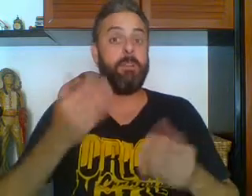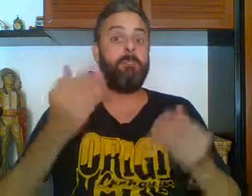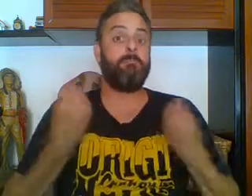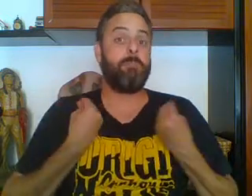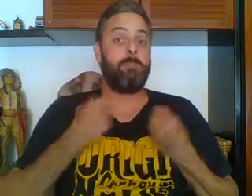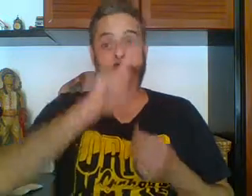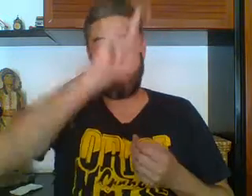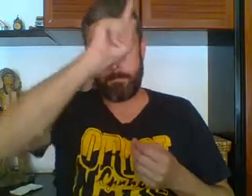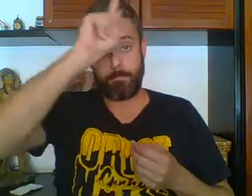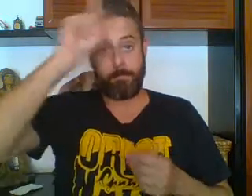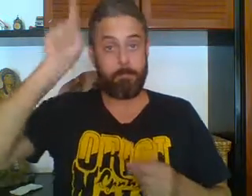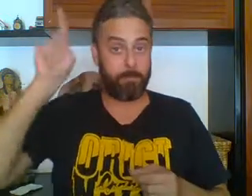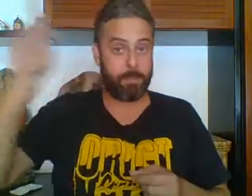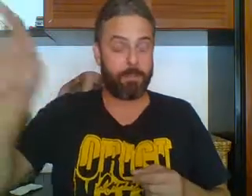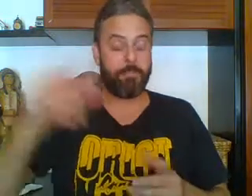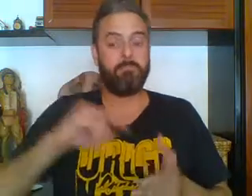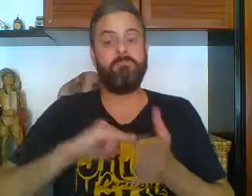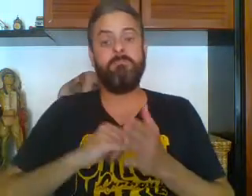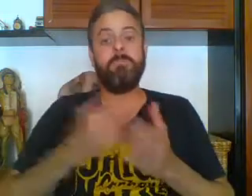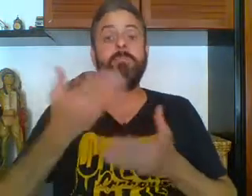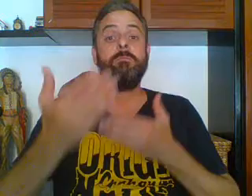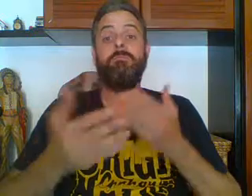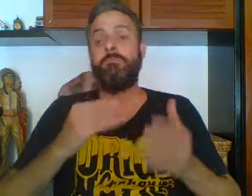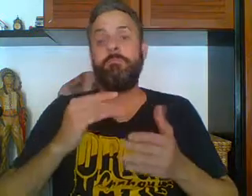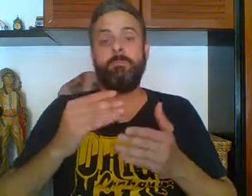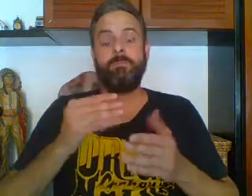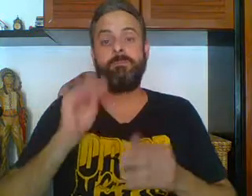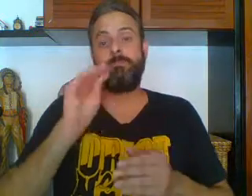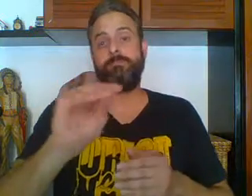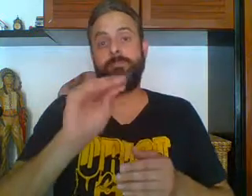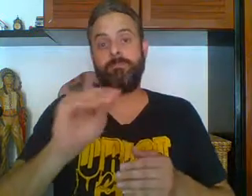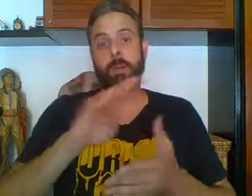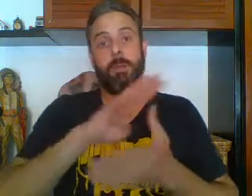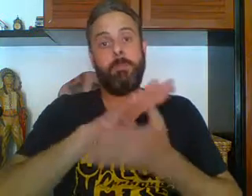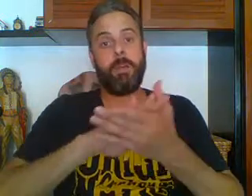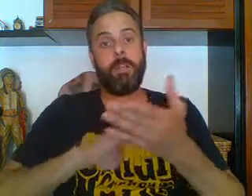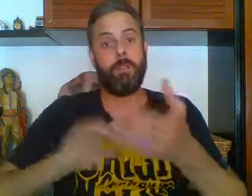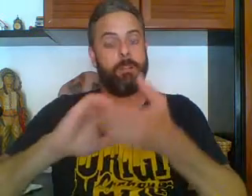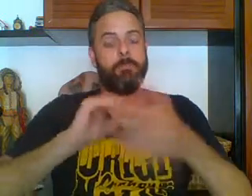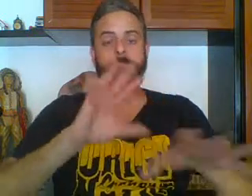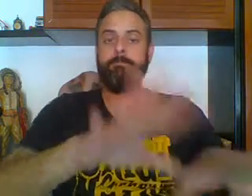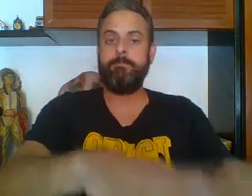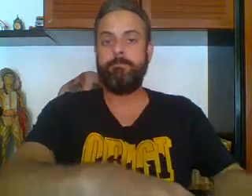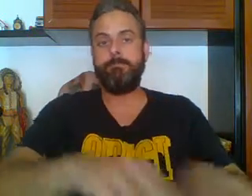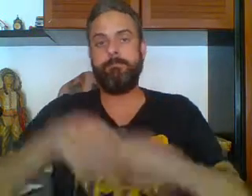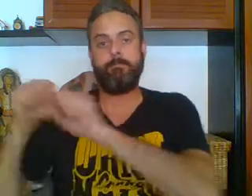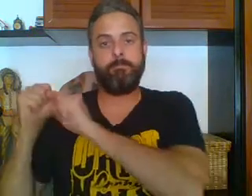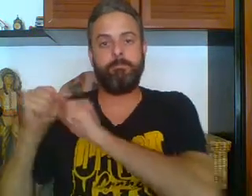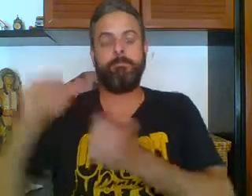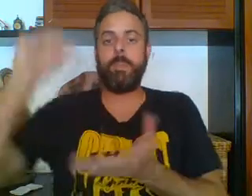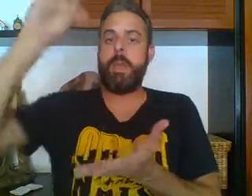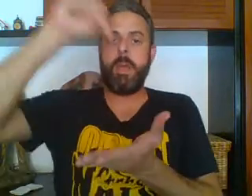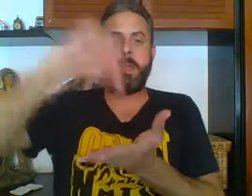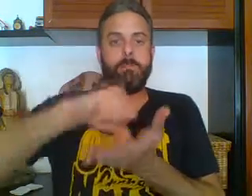carretera nacional, a buscar este puerto que no es puntuable. Si veo el alto de Pala, son 4,5 kilómetros, pero